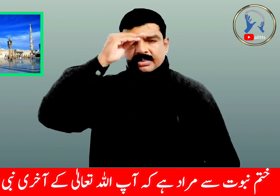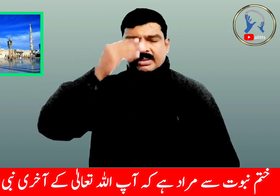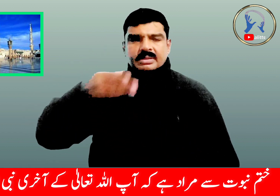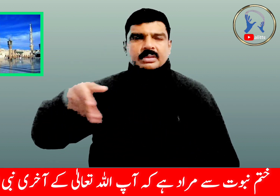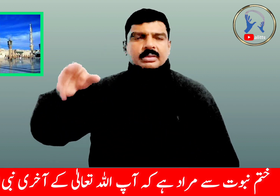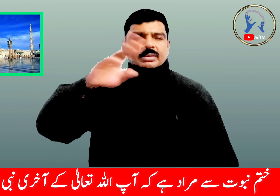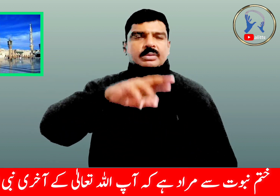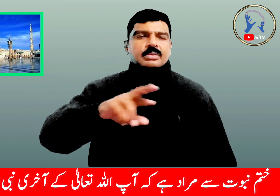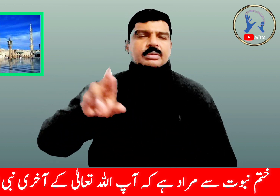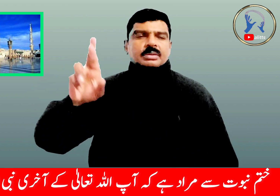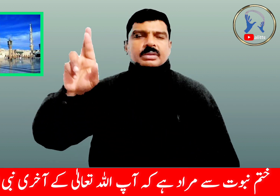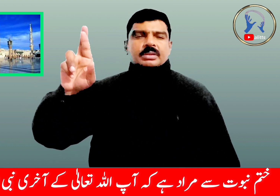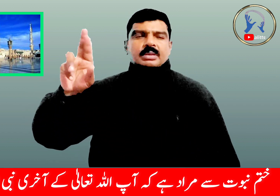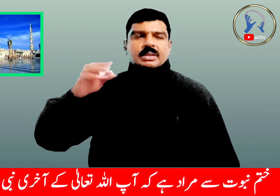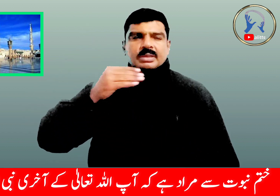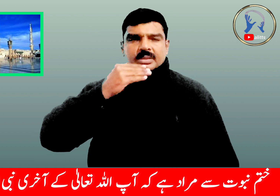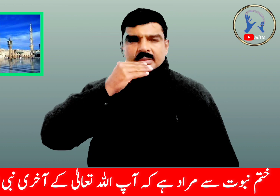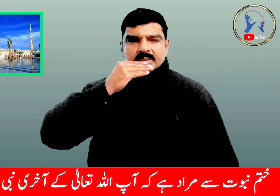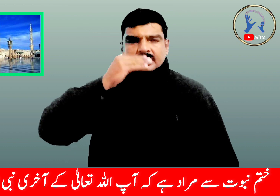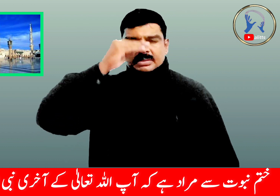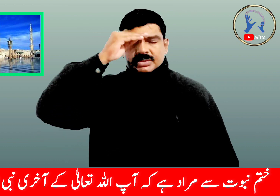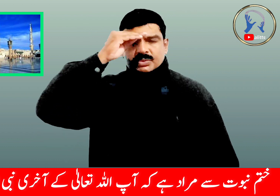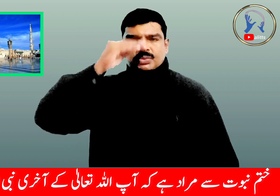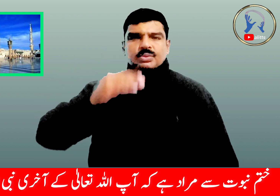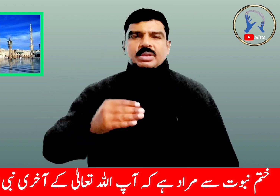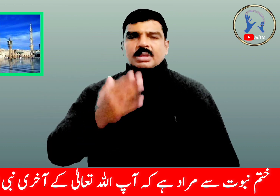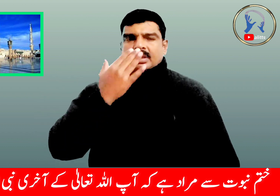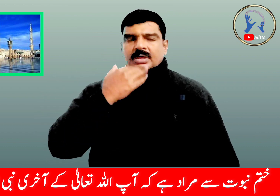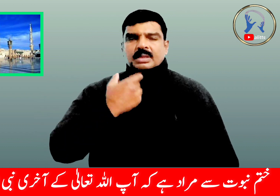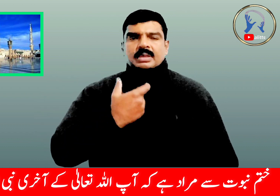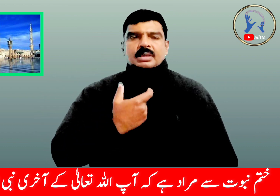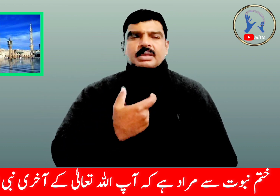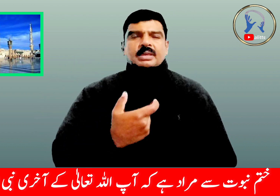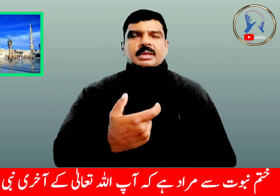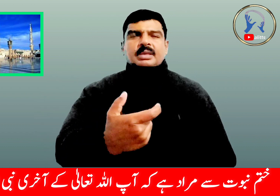نبی اور رسول ہیں۔